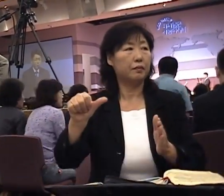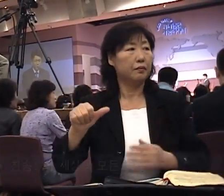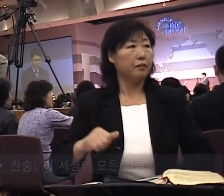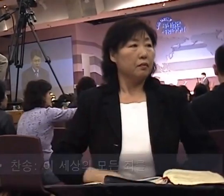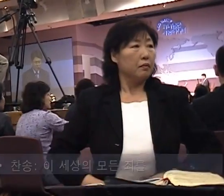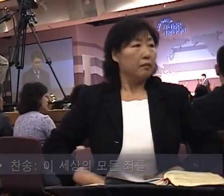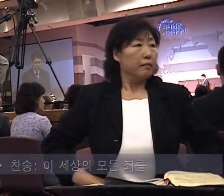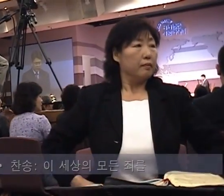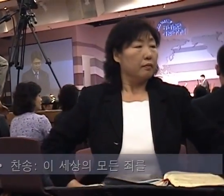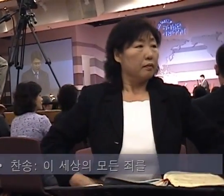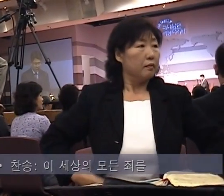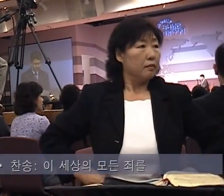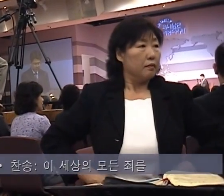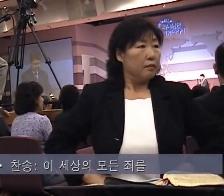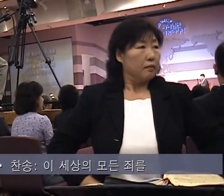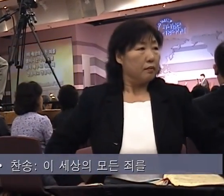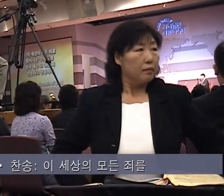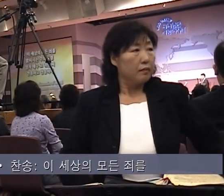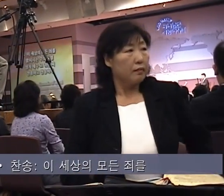치면서 힘차게 찬송하겠습니다.